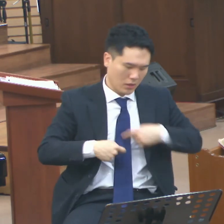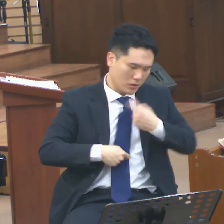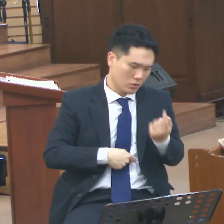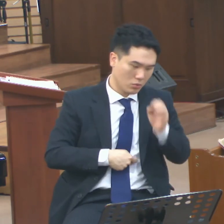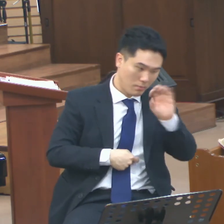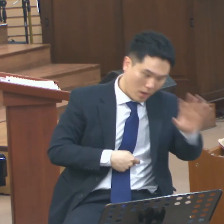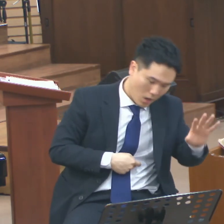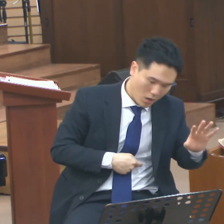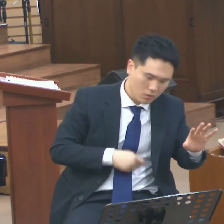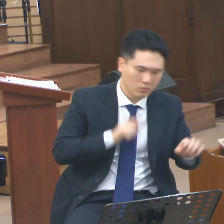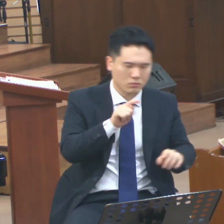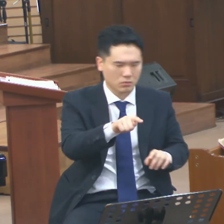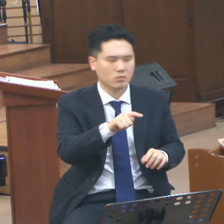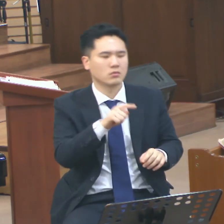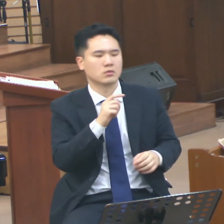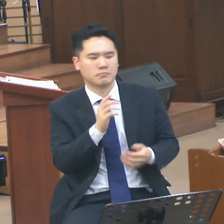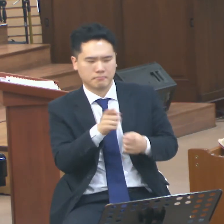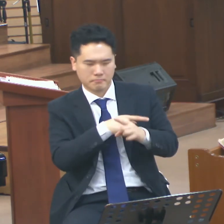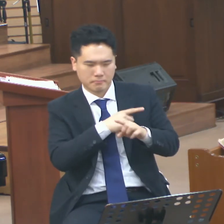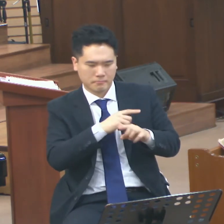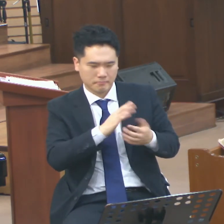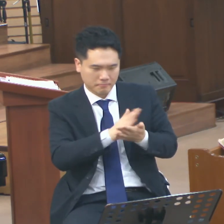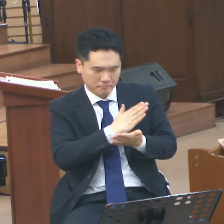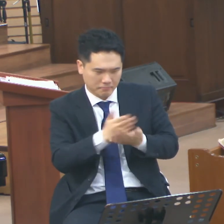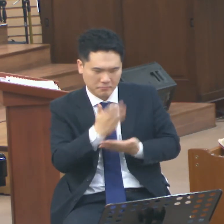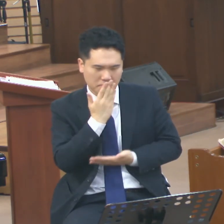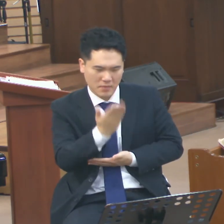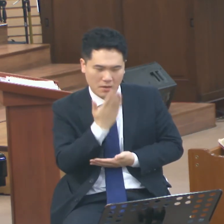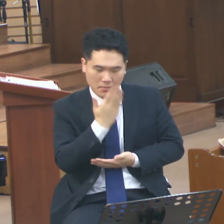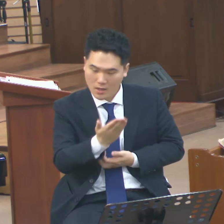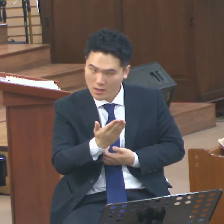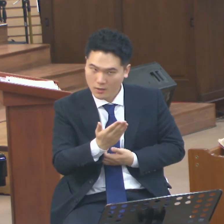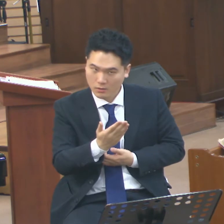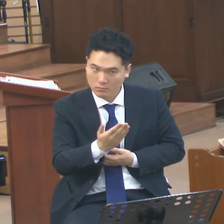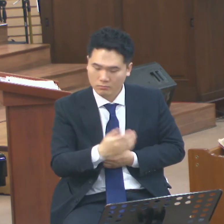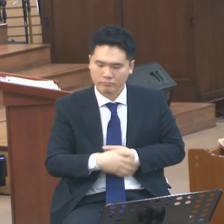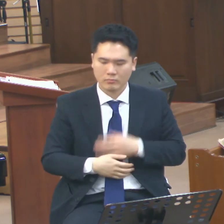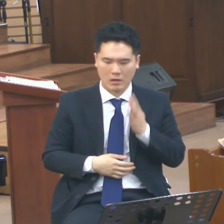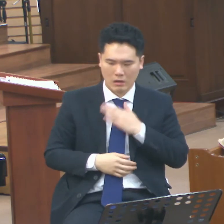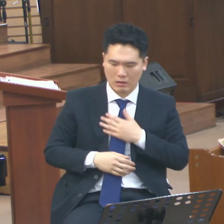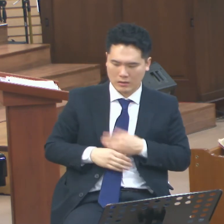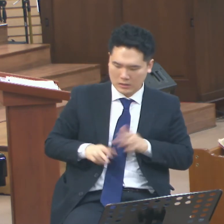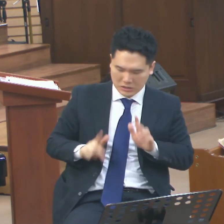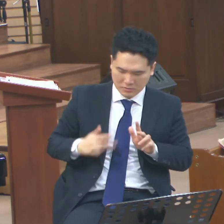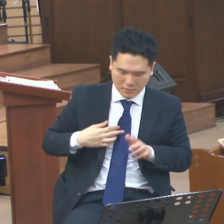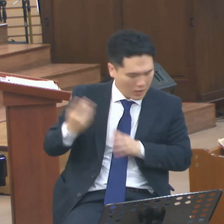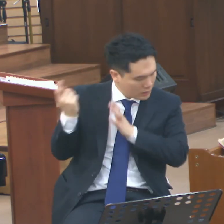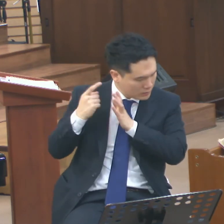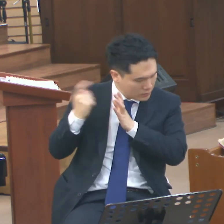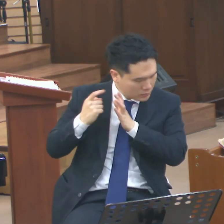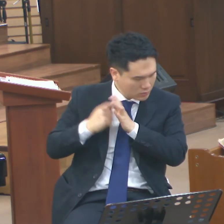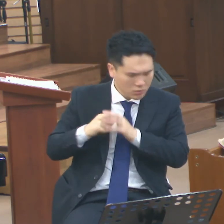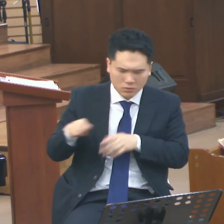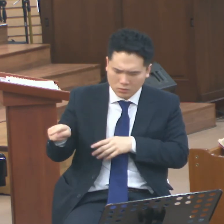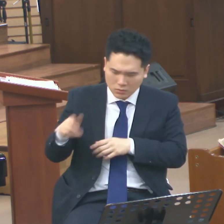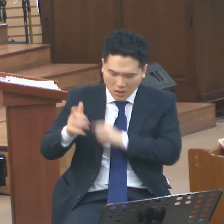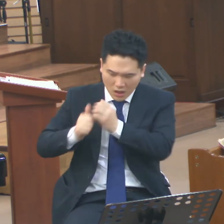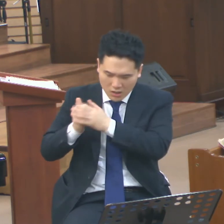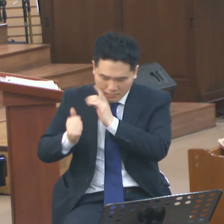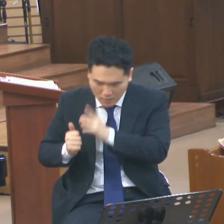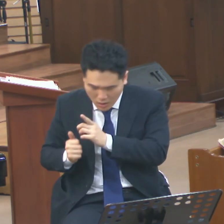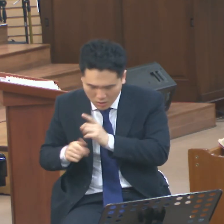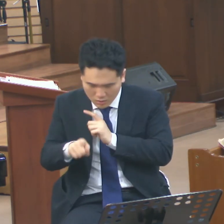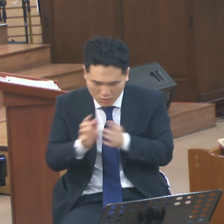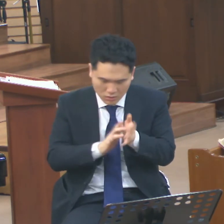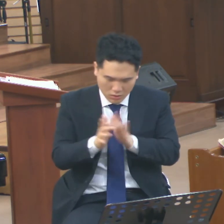사람이 내가 오늘 무슨 말씀을 하든지 내가 들어야지 이러면 이 말씀 하나님 말씀이군 하는 게 들리지만 그저